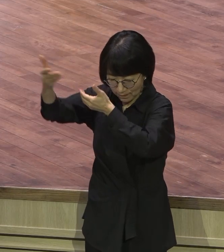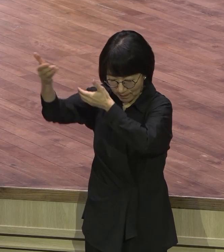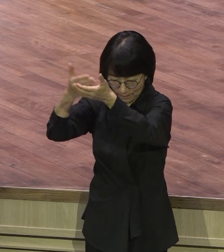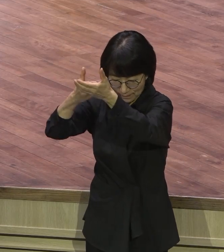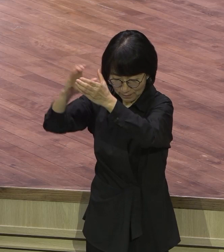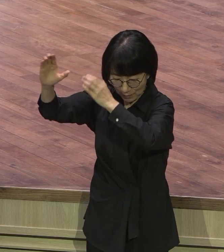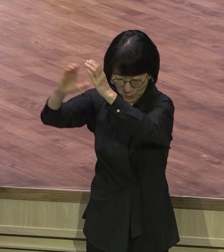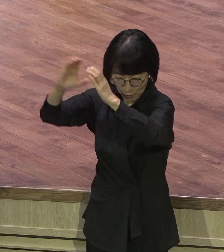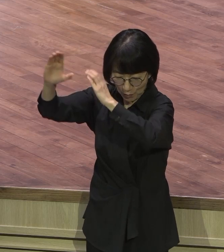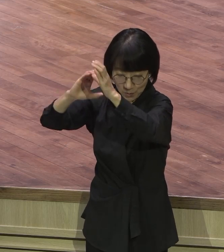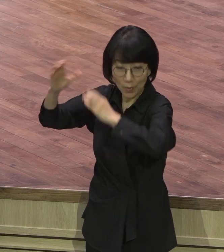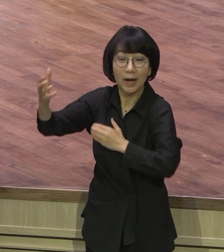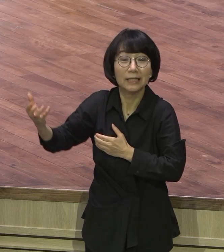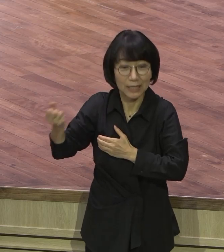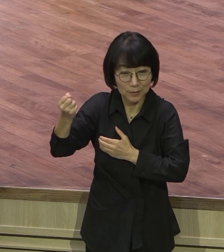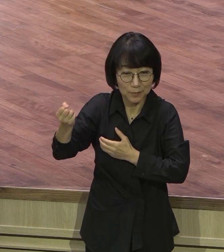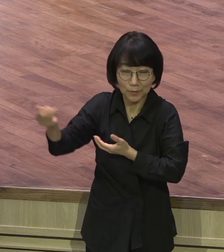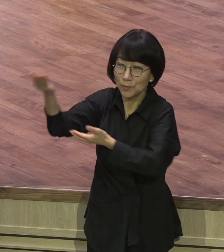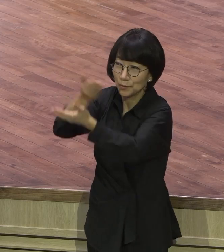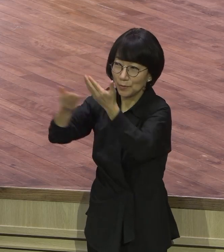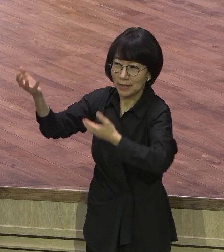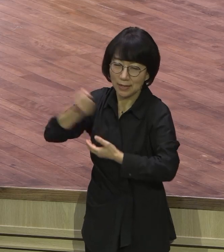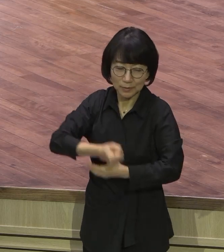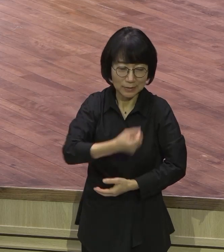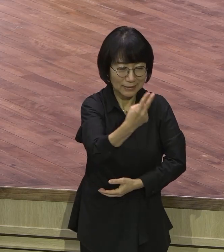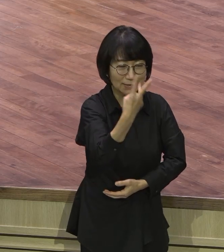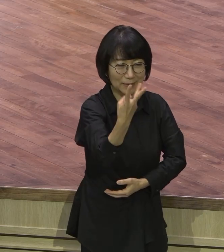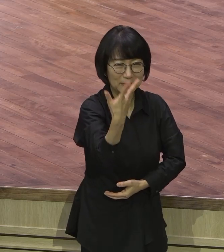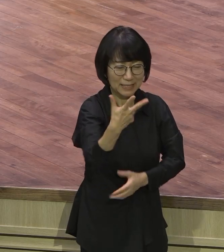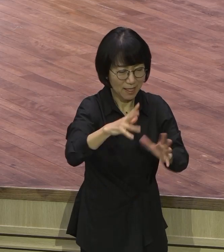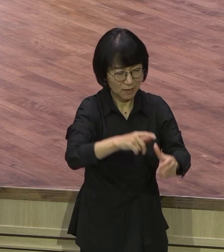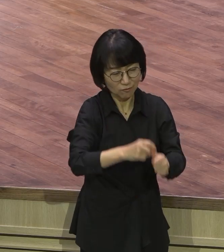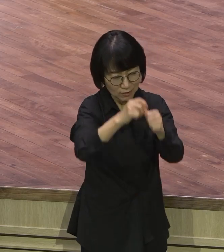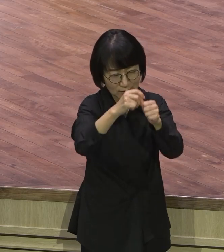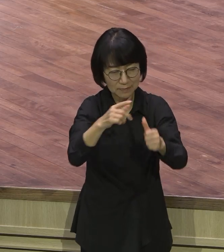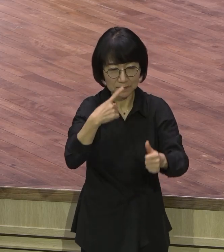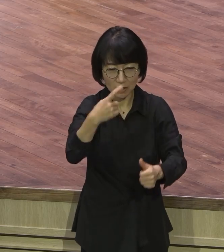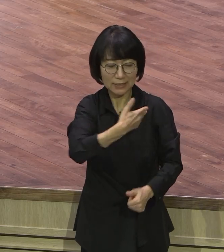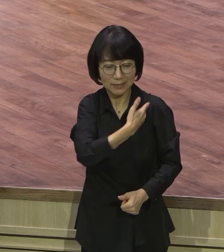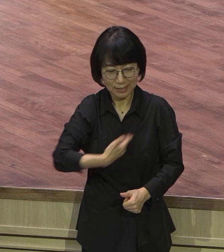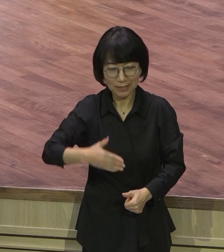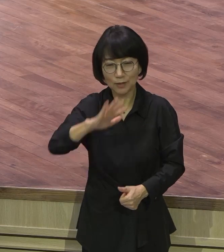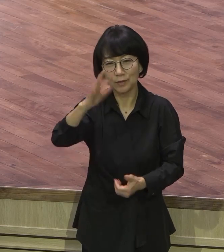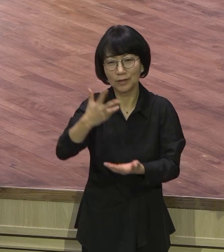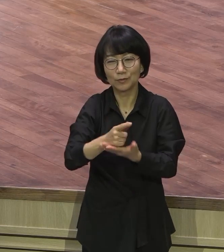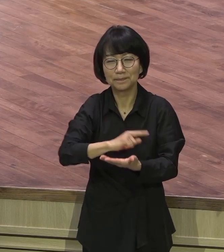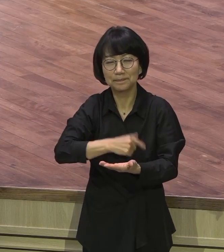그런 이수와 제자로 멋지게 쓰임 받기를 제모로 축복합니다 결론입니다